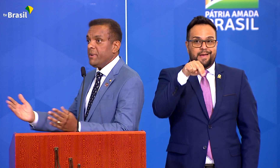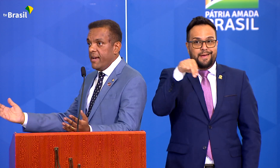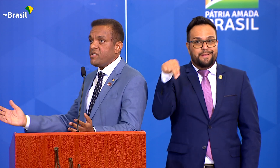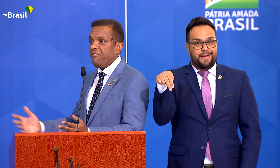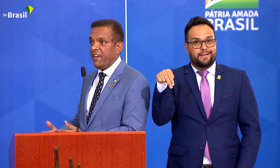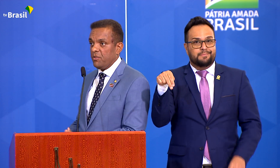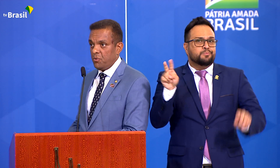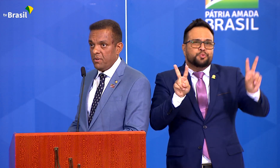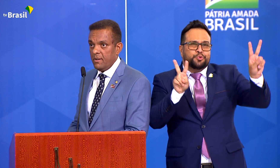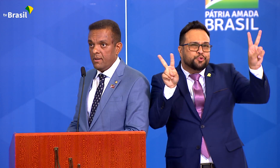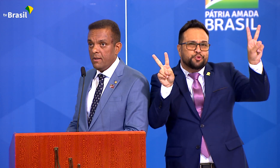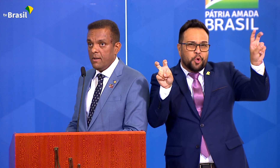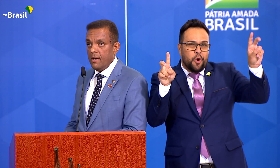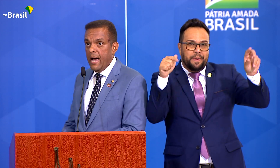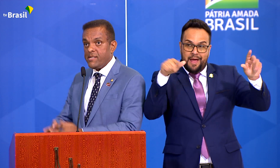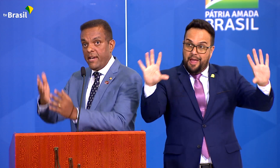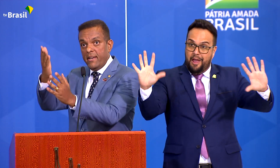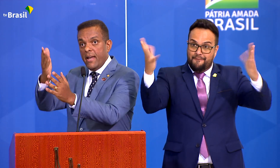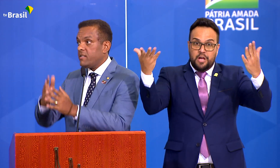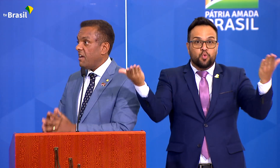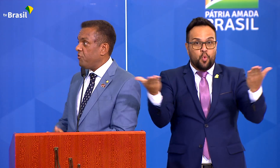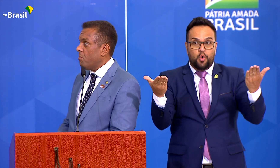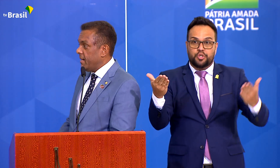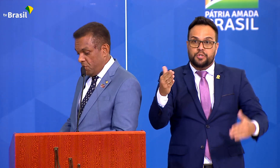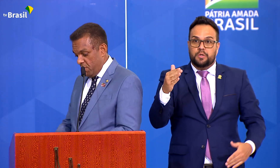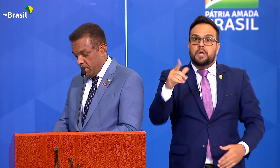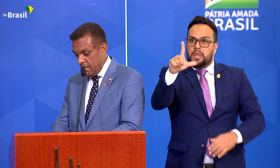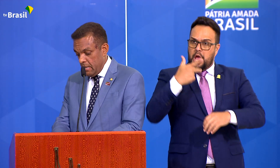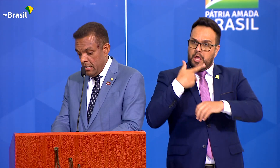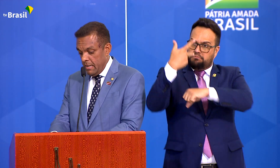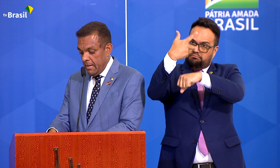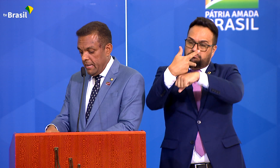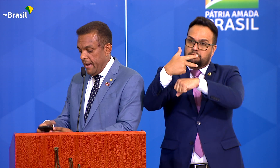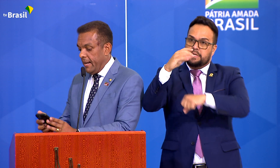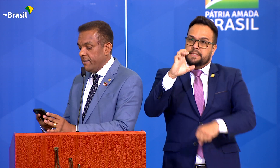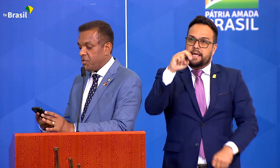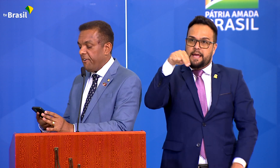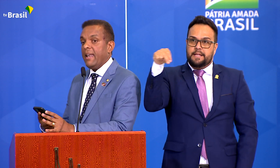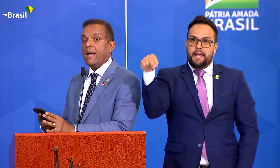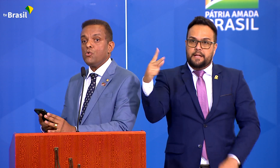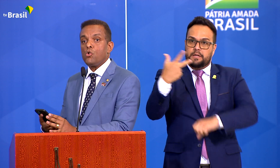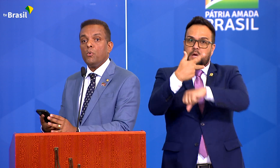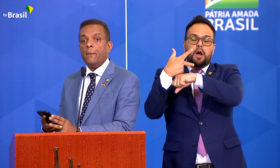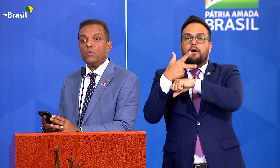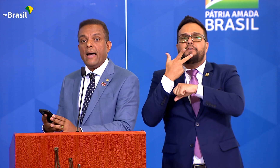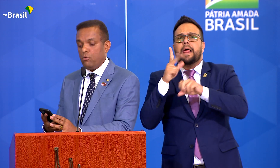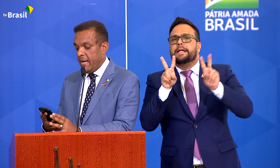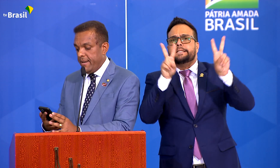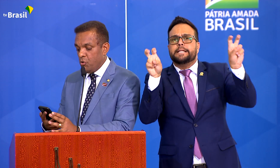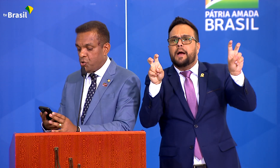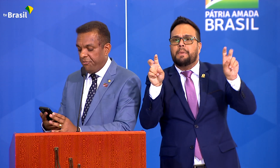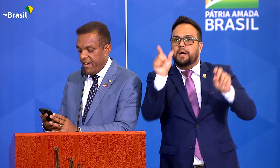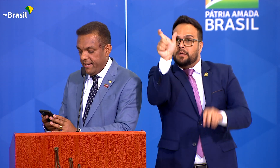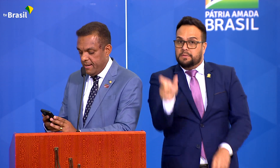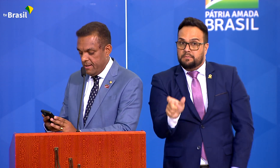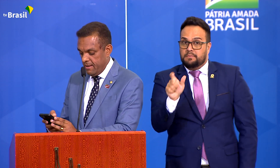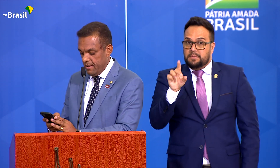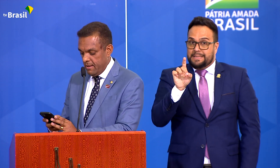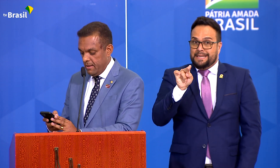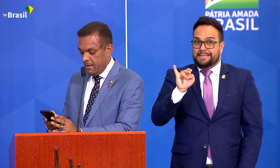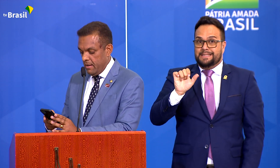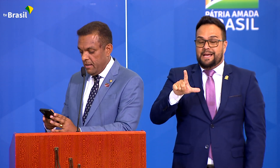sobre esse evento a CML está filmando e eles falaram sobre o deputado Daniel